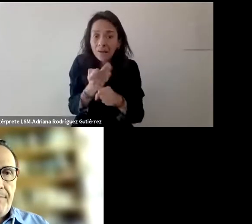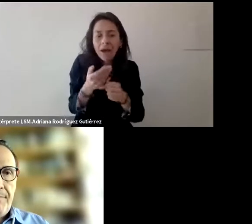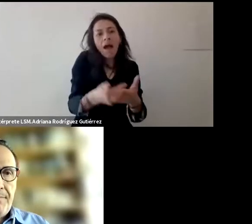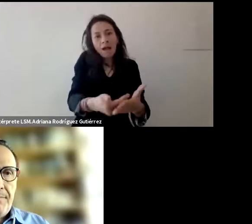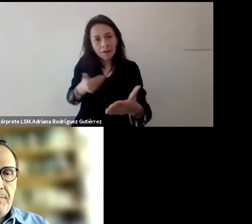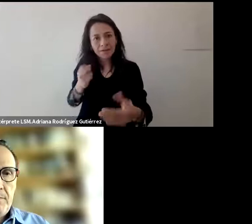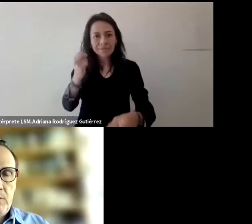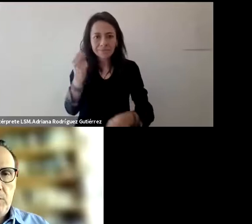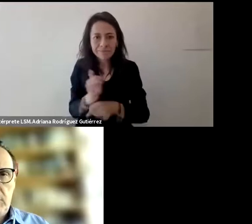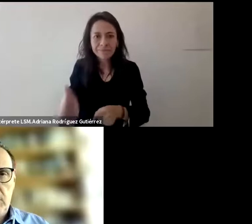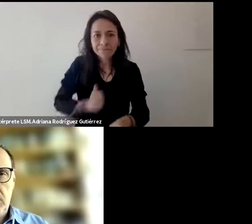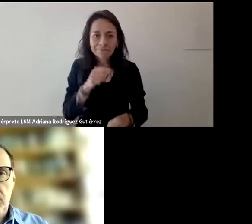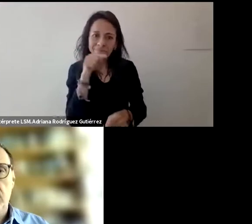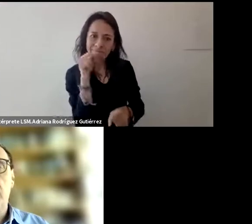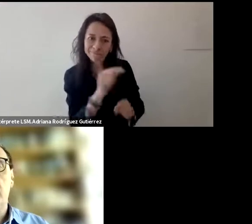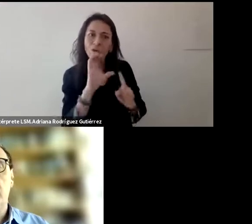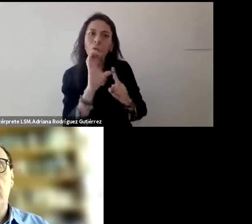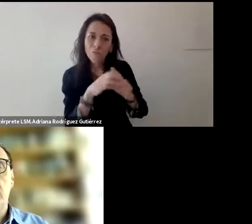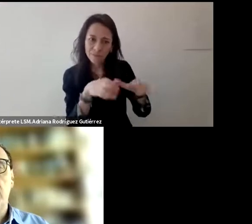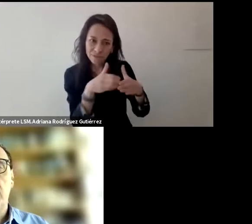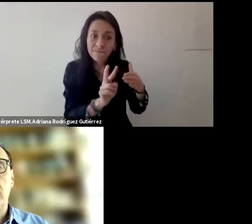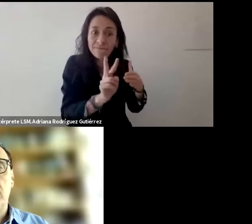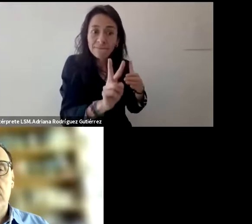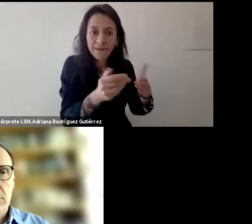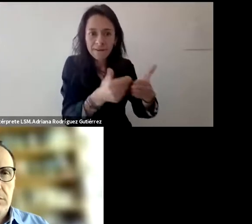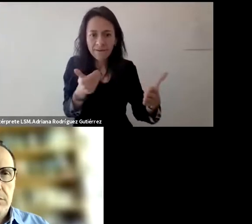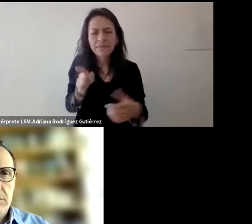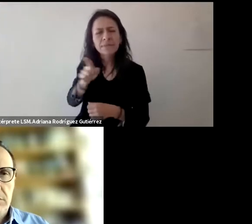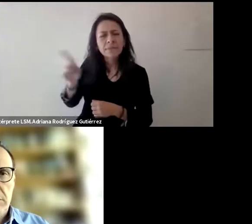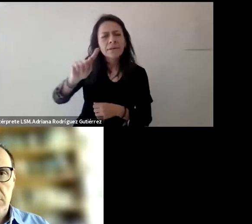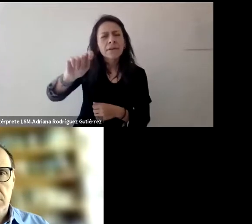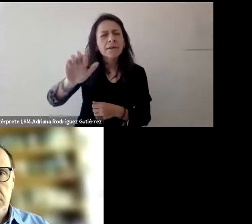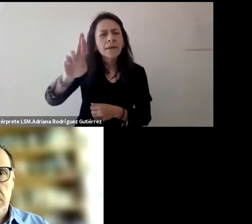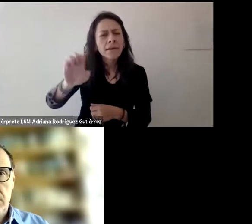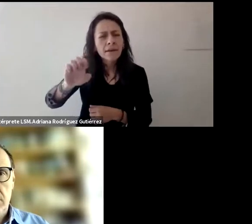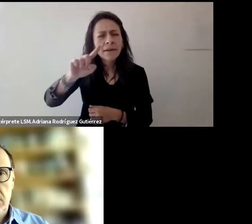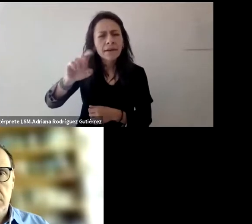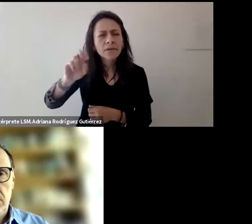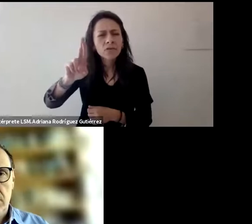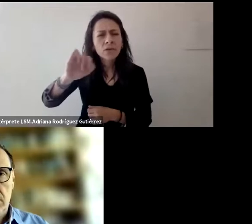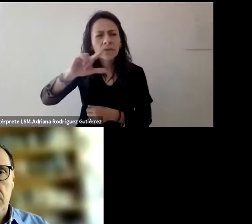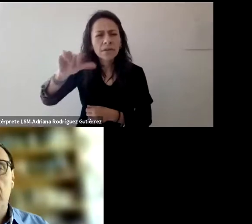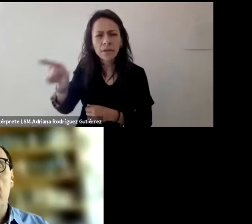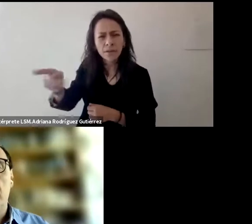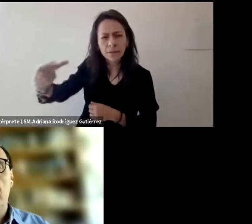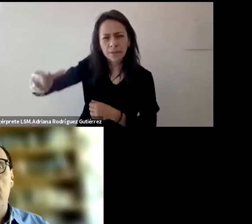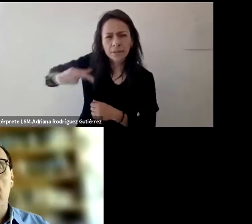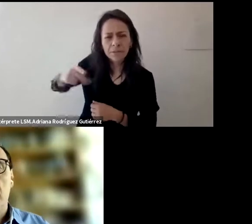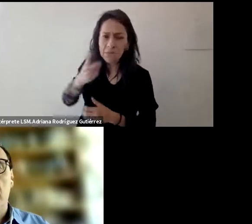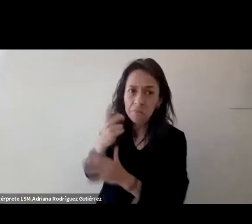También preguntan Tere Zorrilla, si Tere dice que si podría, no sería